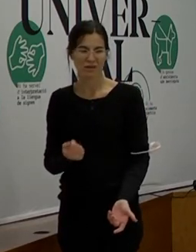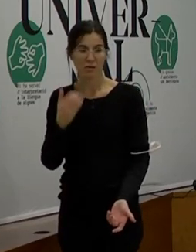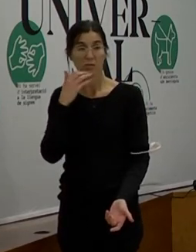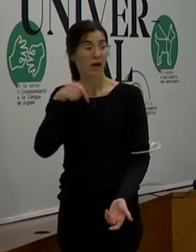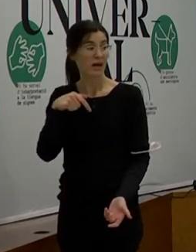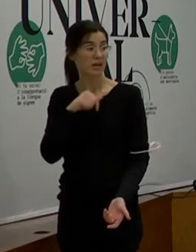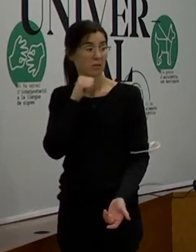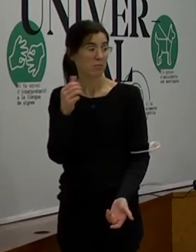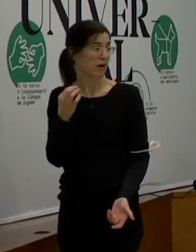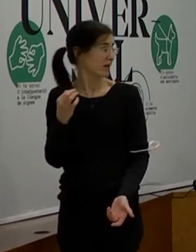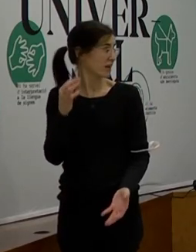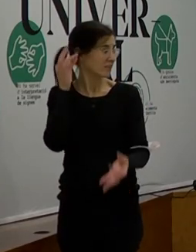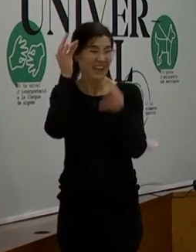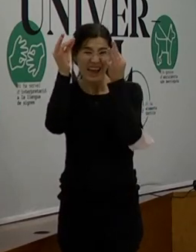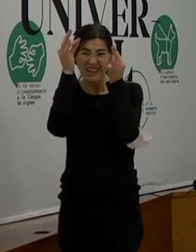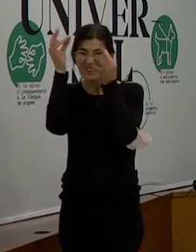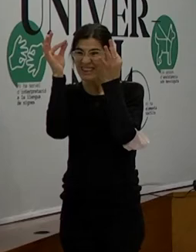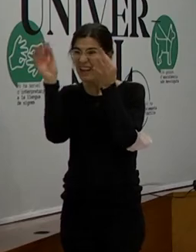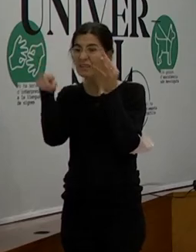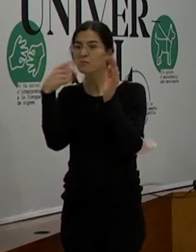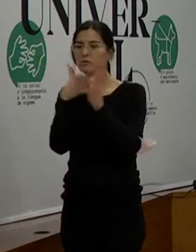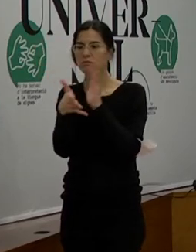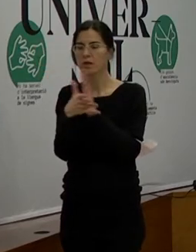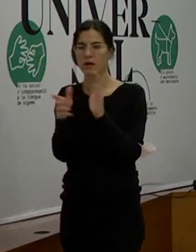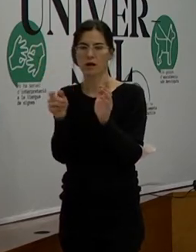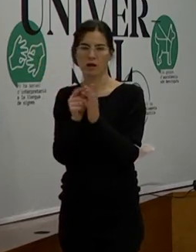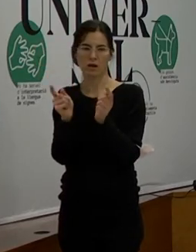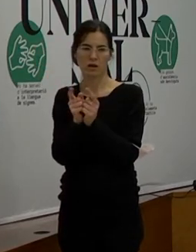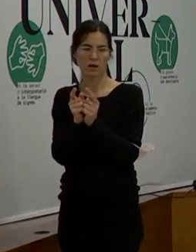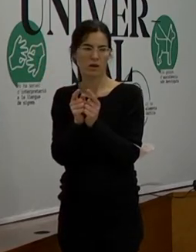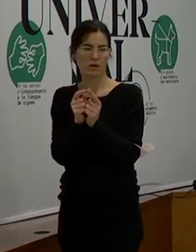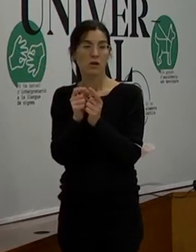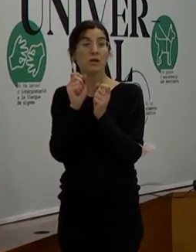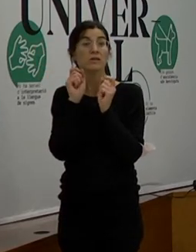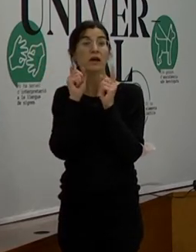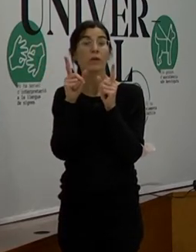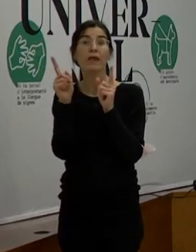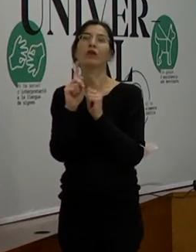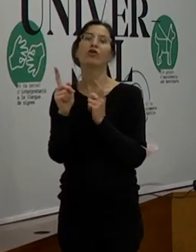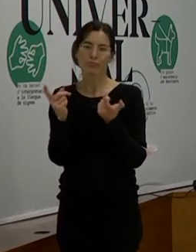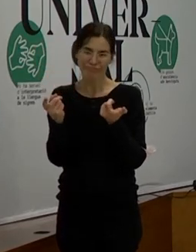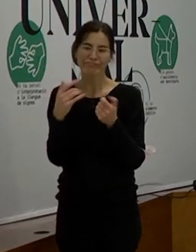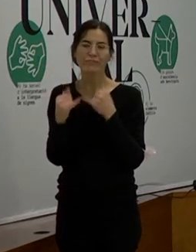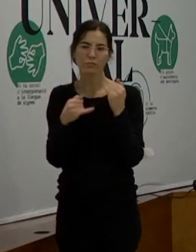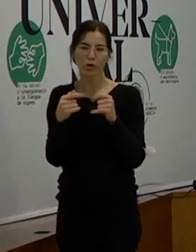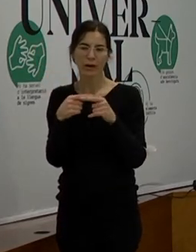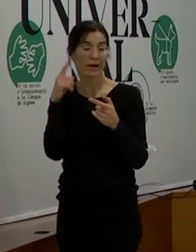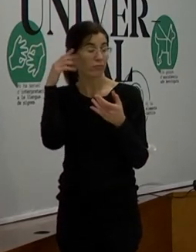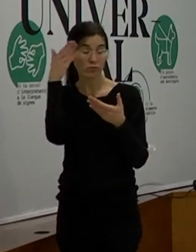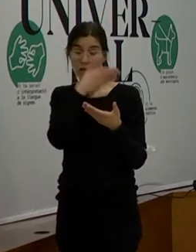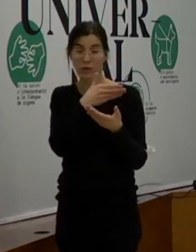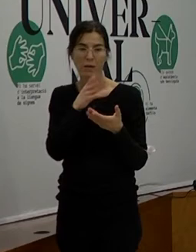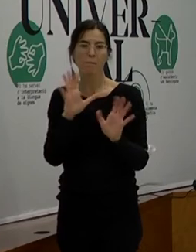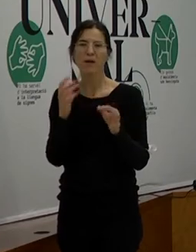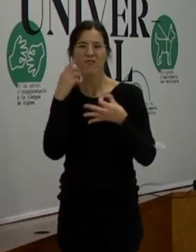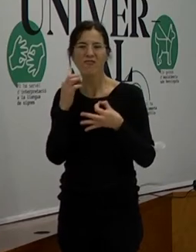malament? Els detalls, que ara us explicaré molt ràpid. I es nota? No, això és el drama, que no s'hi nota, però està